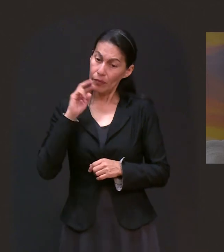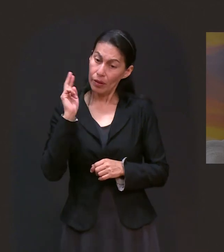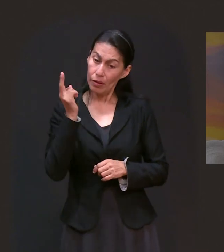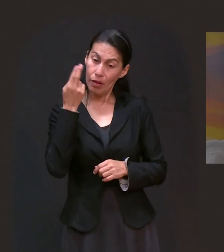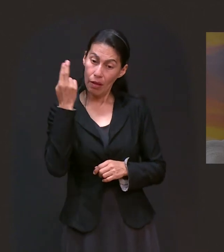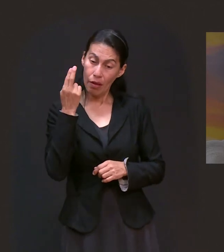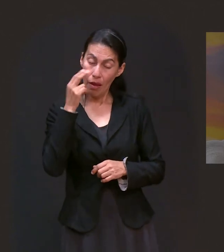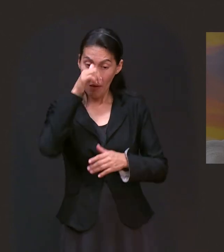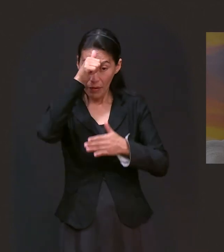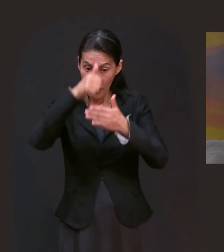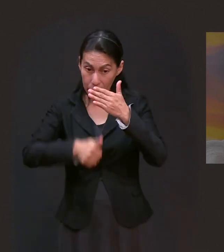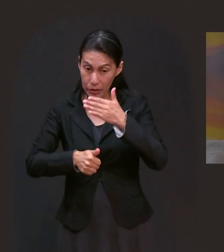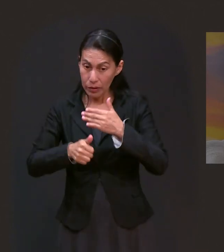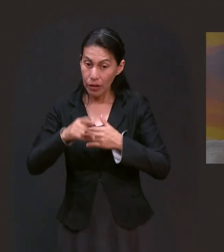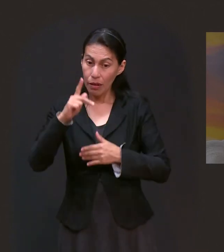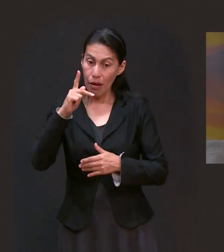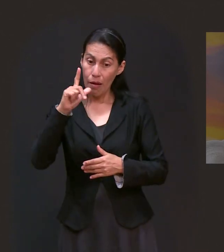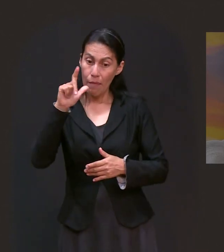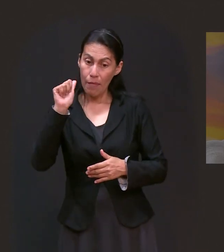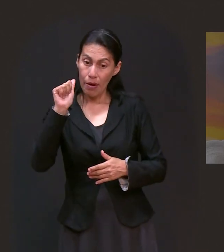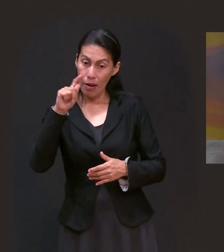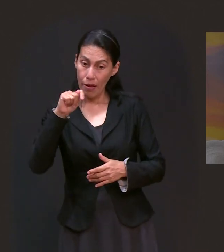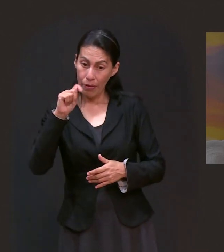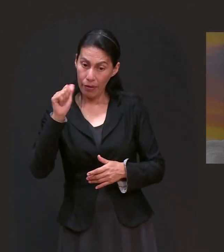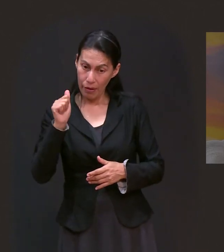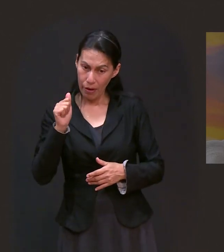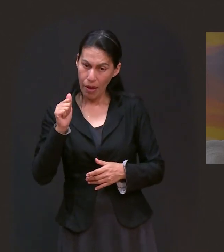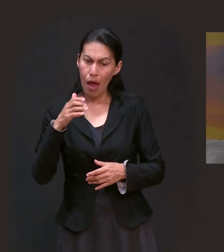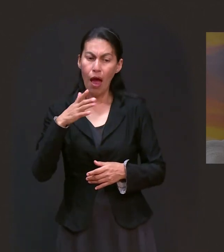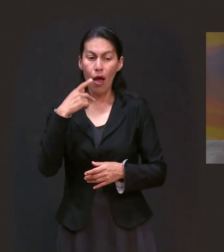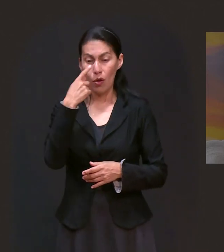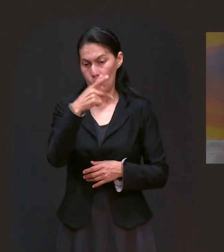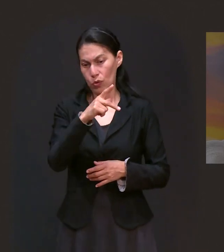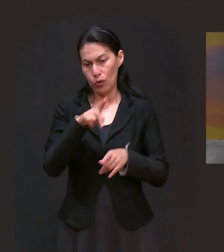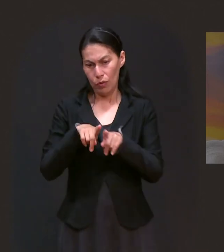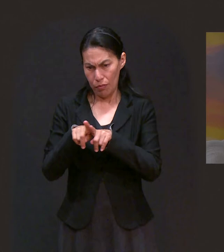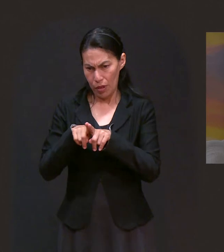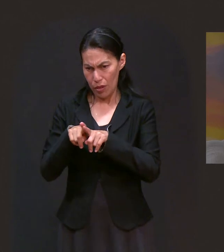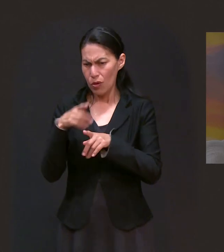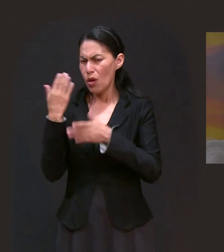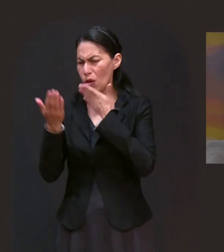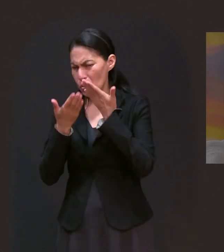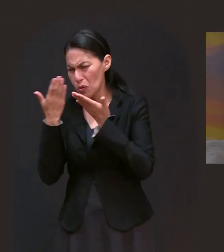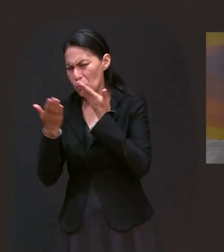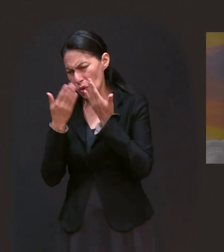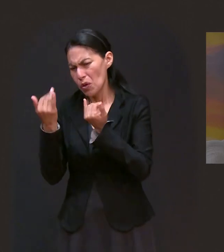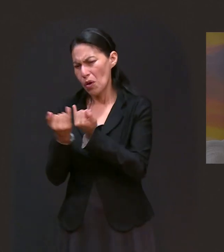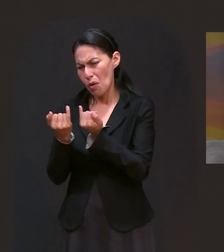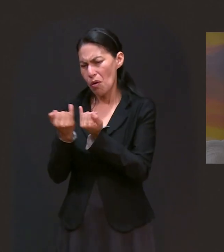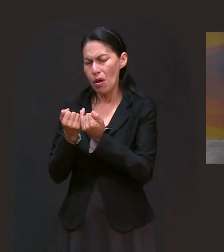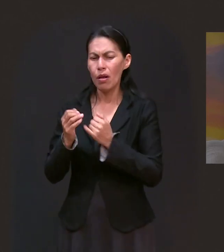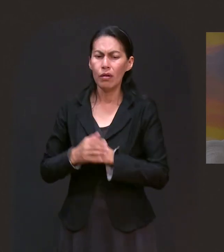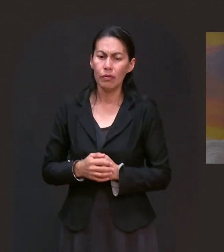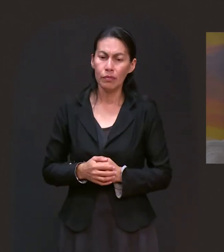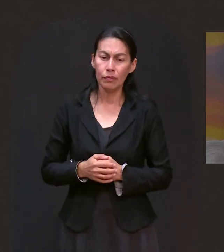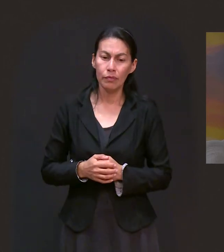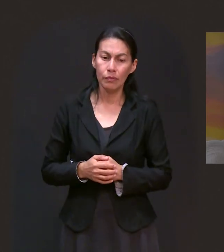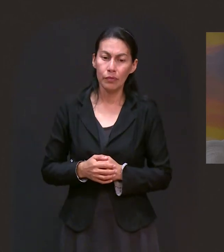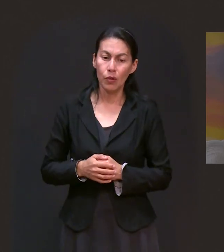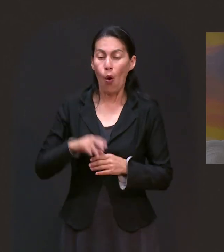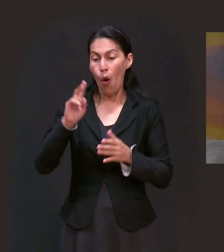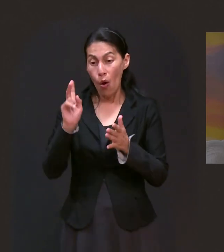digo porque yo al menos estudié en la universidad adventista del plata este donde también estudió su hermano y